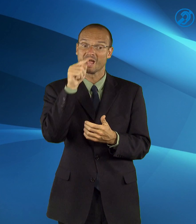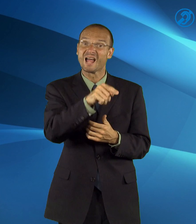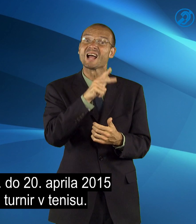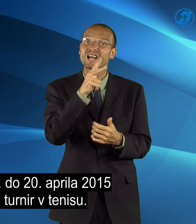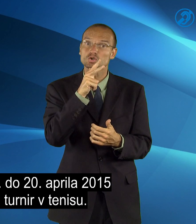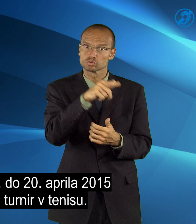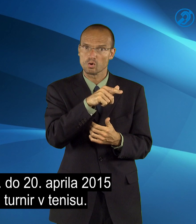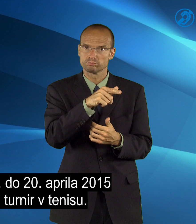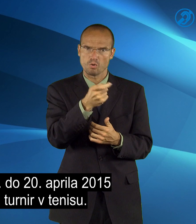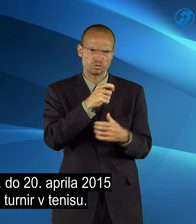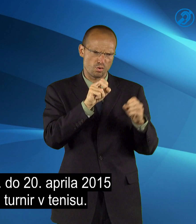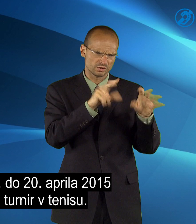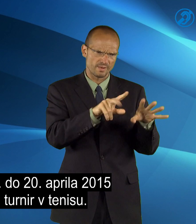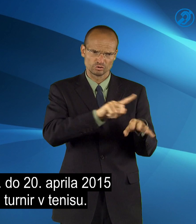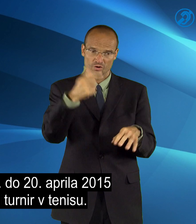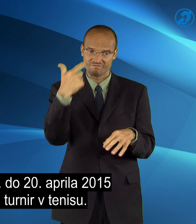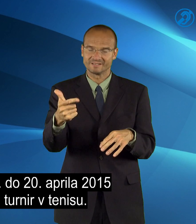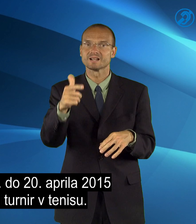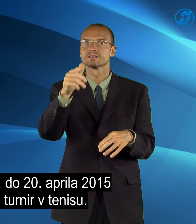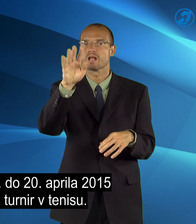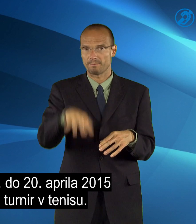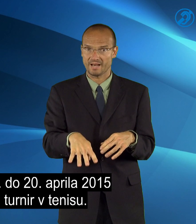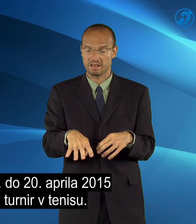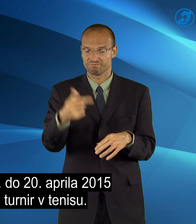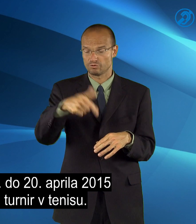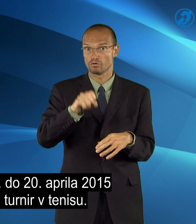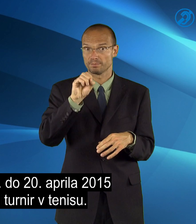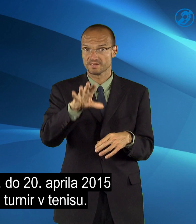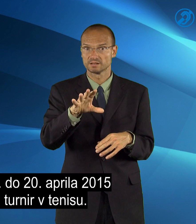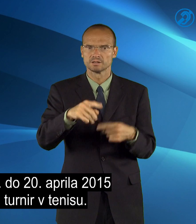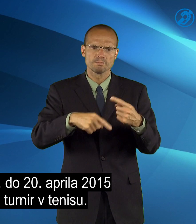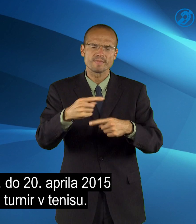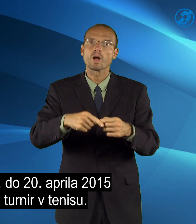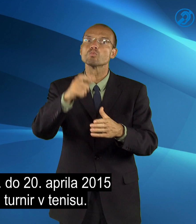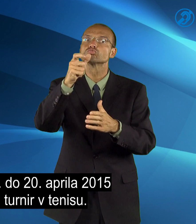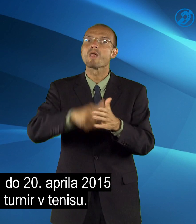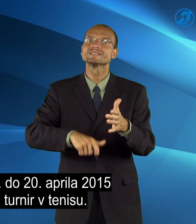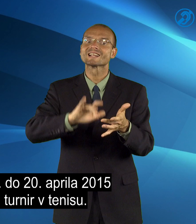V Krškem je od 18. do 20. aprila 2015 potekal članski turnir v tenisu.